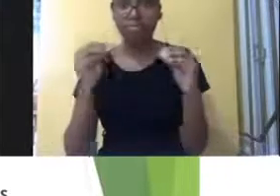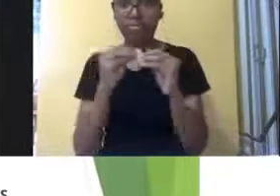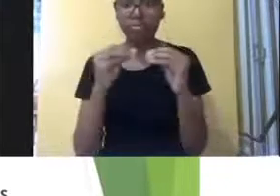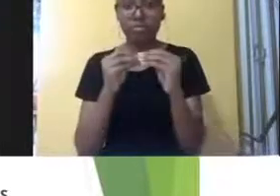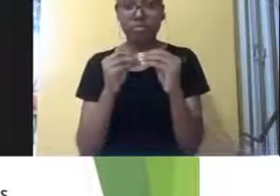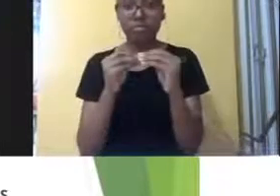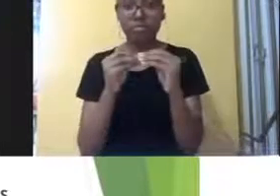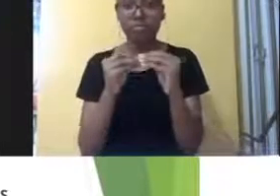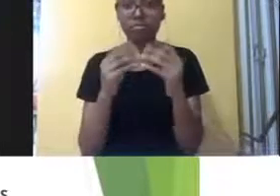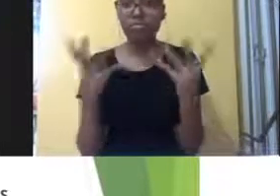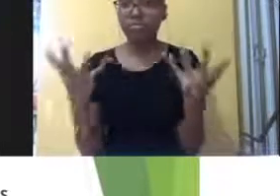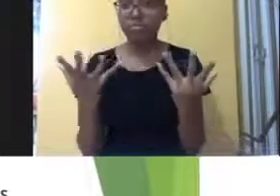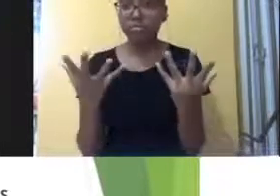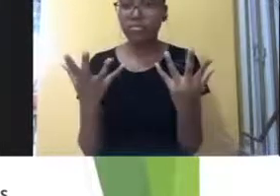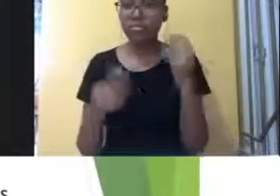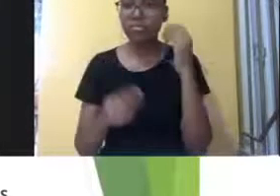es